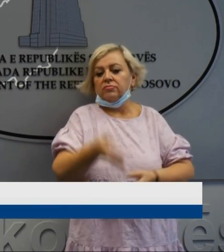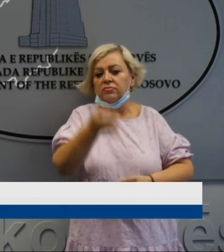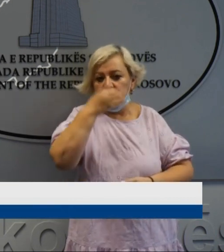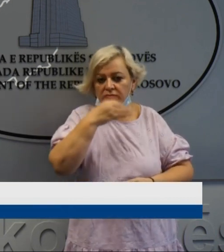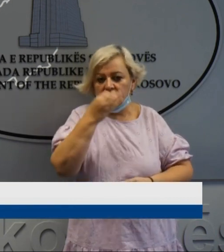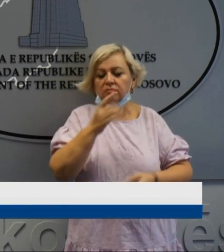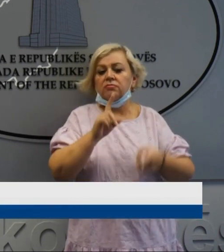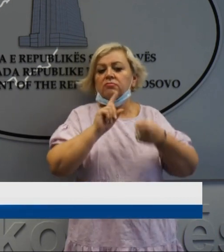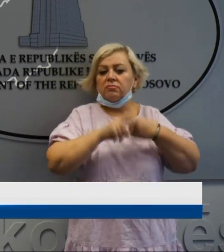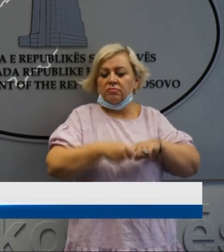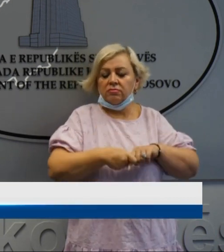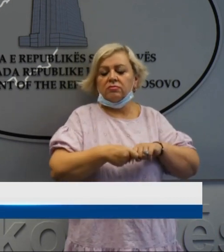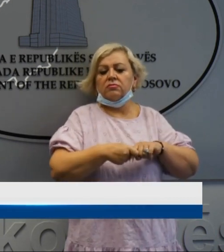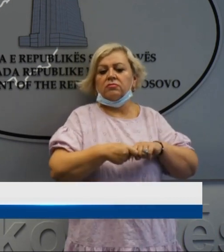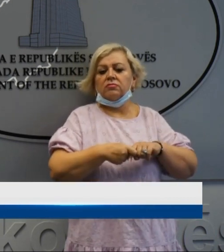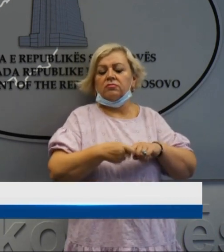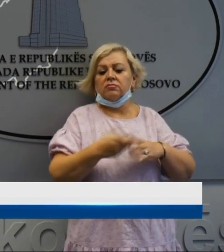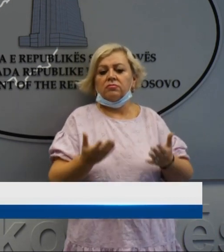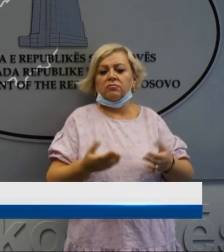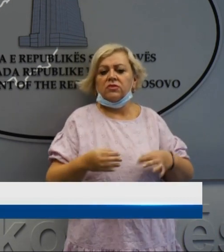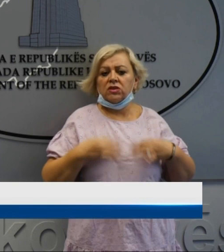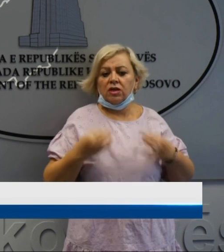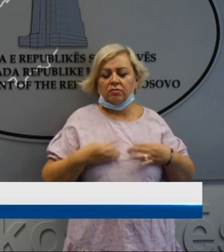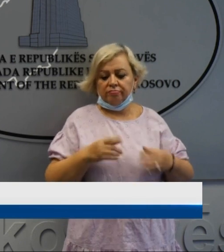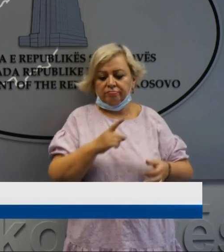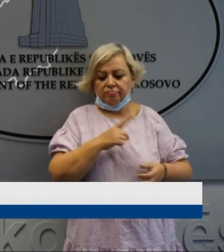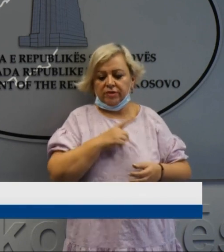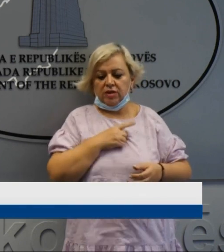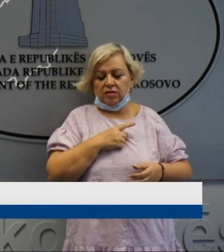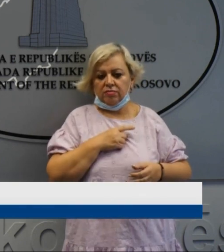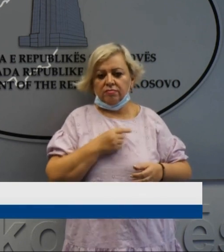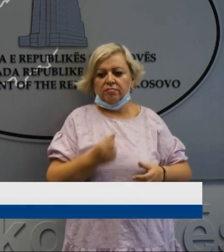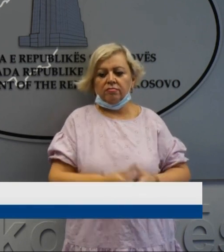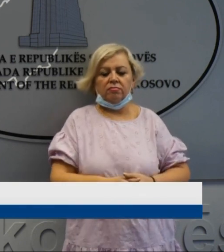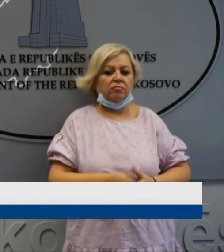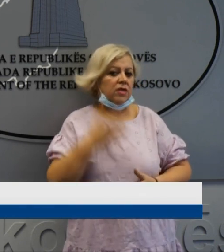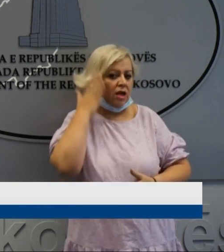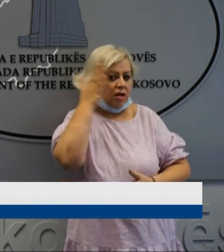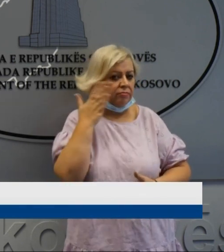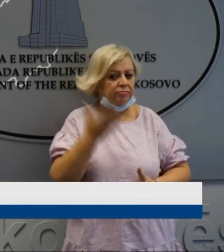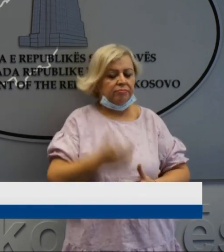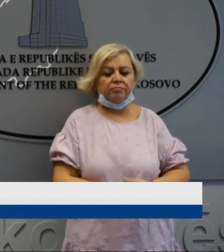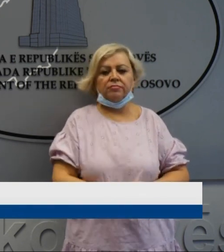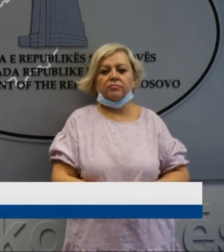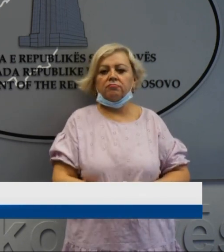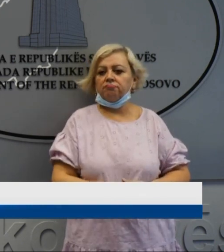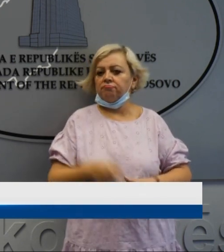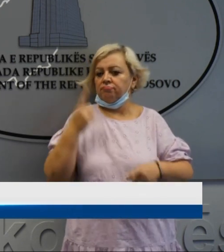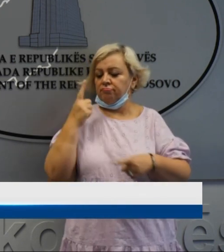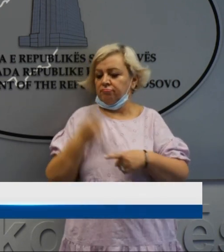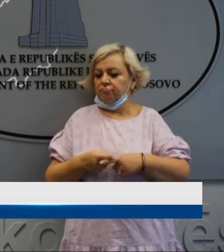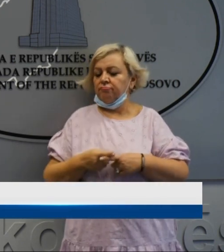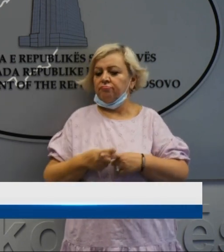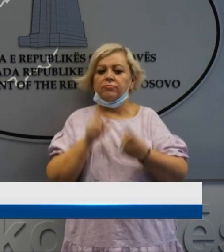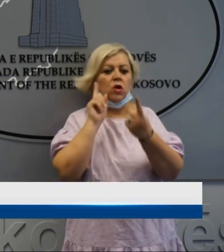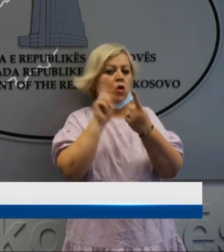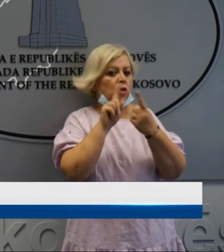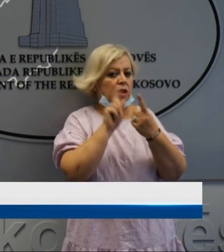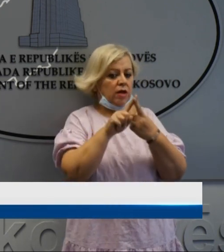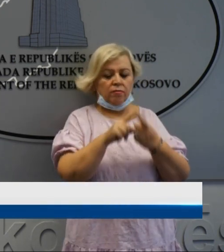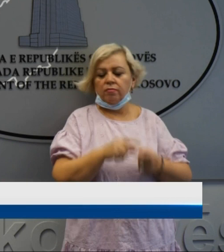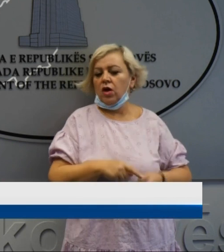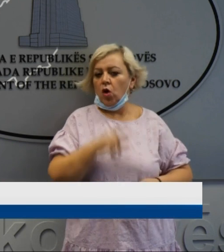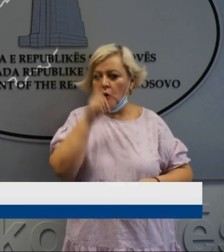dhe mjeteve pajisjeve medicinale, kurse një pjesë pritet që të bëhet në të ardhmen. Natyrisht se kam kontakt me